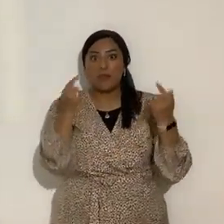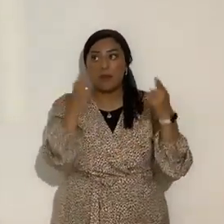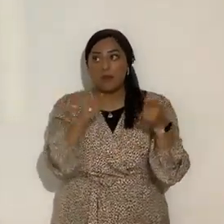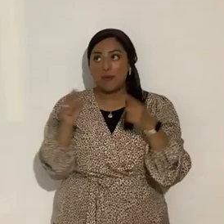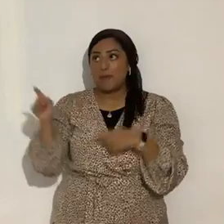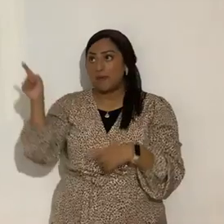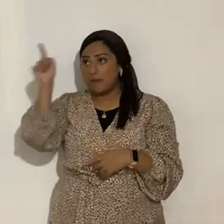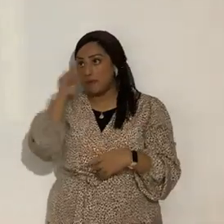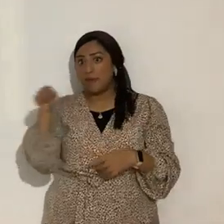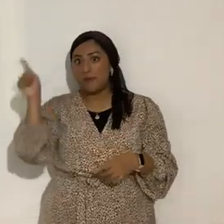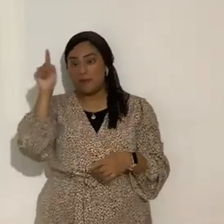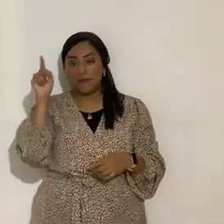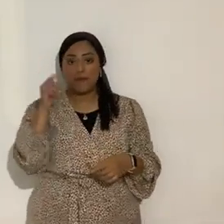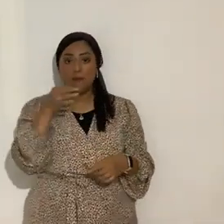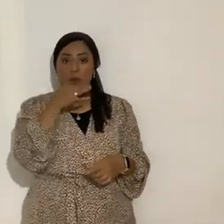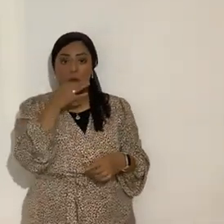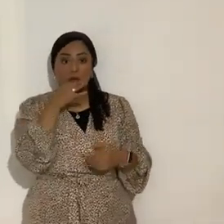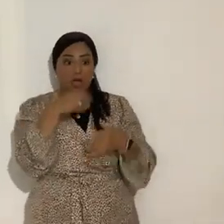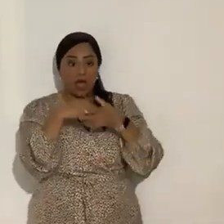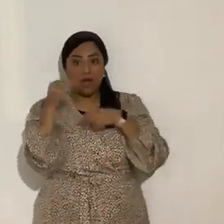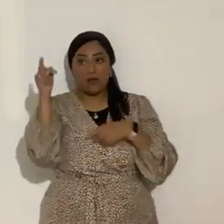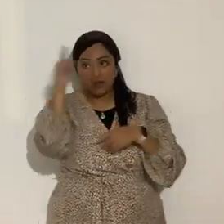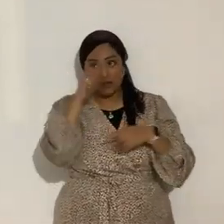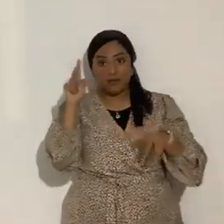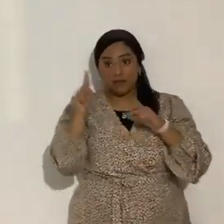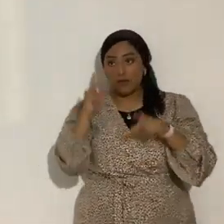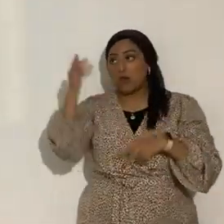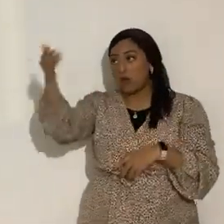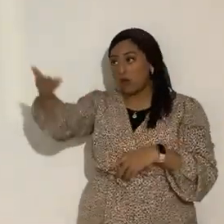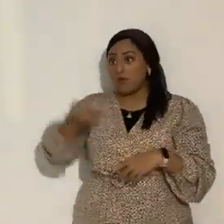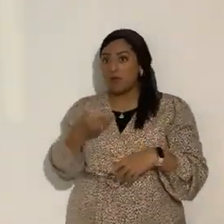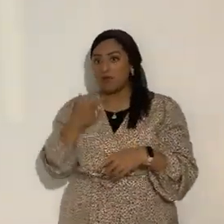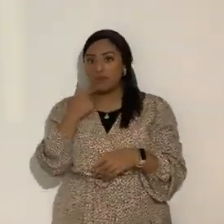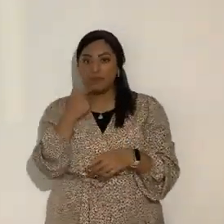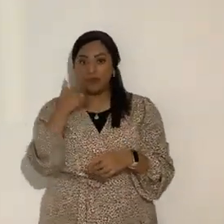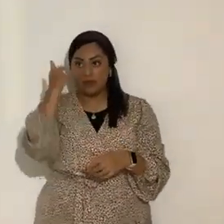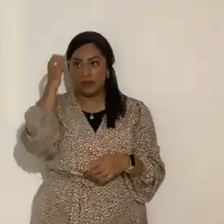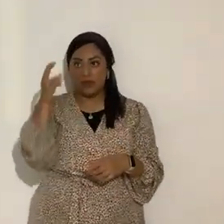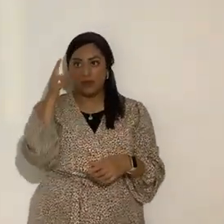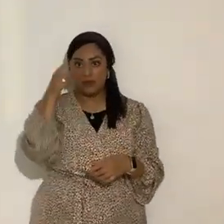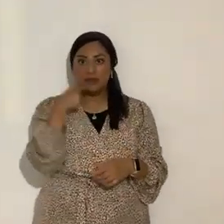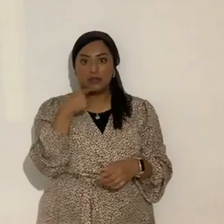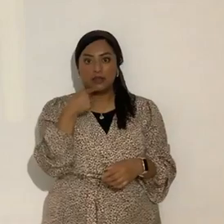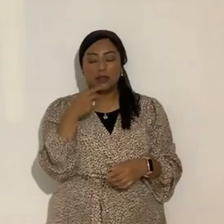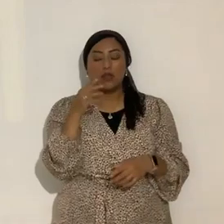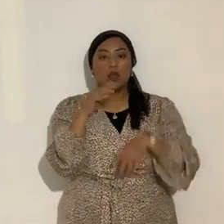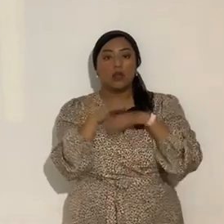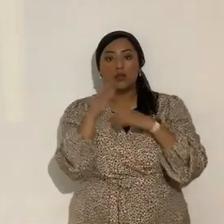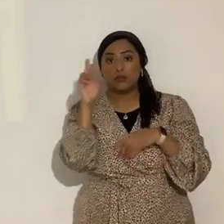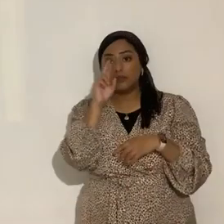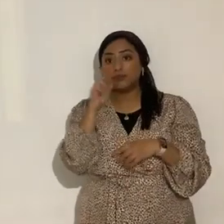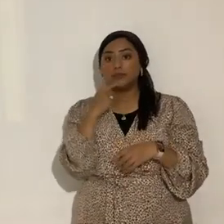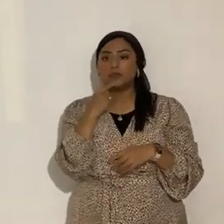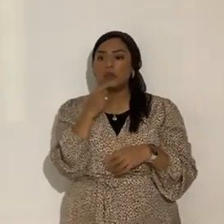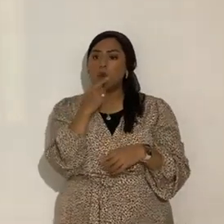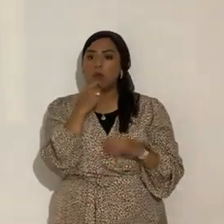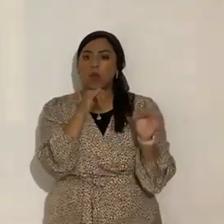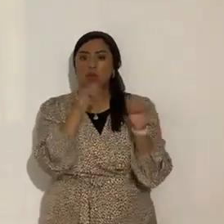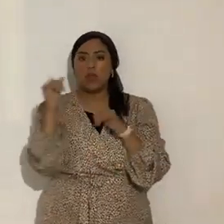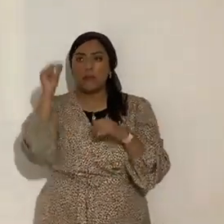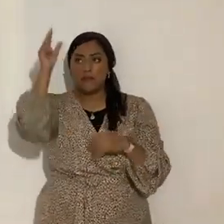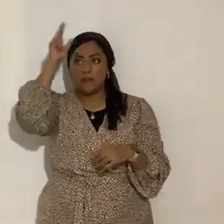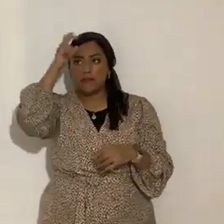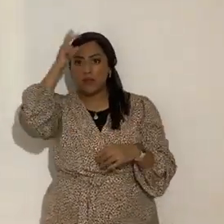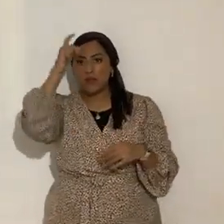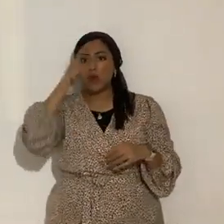sucediendo, va a salir prontamente y a ese sí van a recibir, lo dice el propio Yahshua. Y en Apocalipsis dice, ¿quién como la